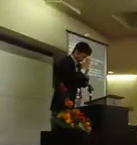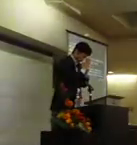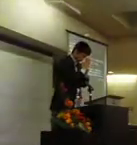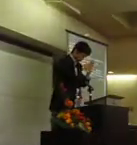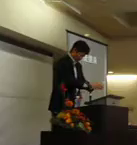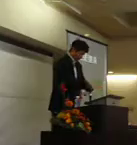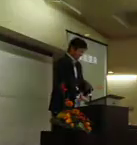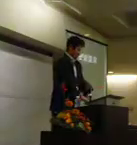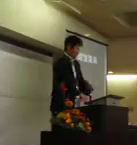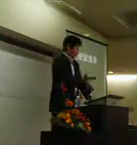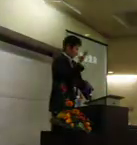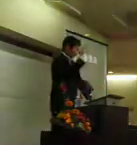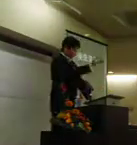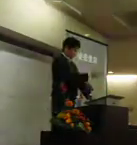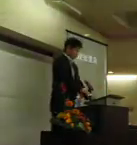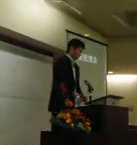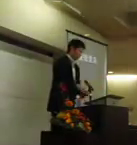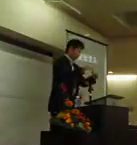ン。